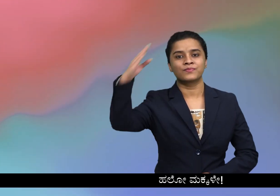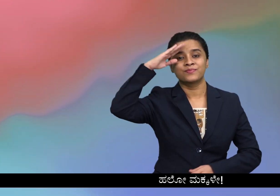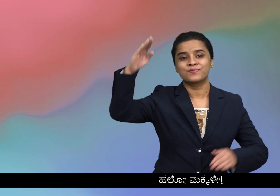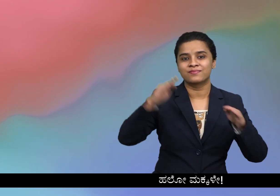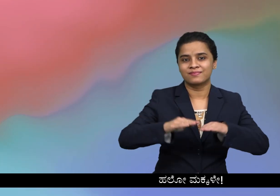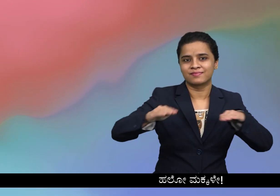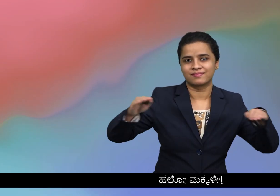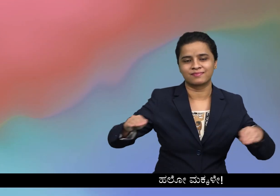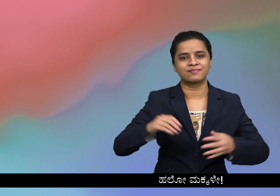ಹೆಲೋ ಮಕ್ಕಳೇ,